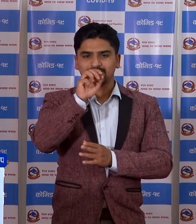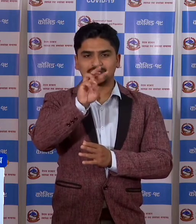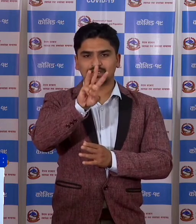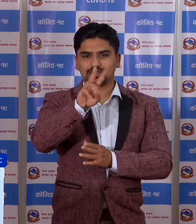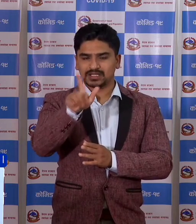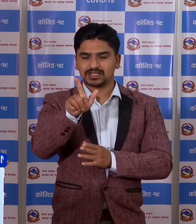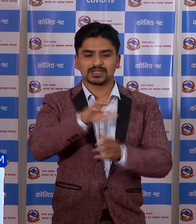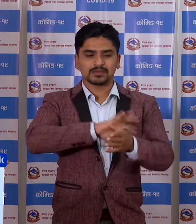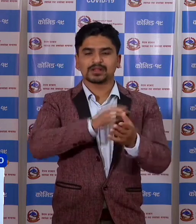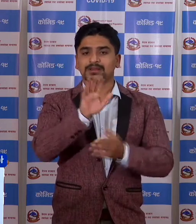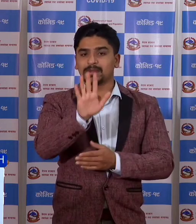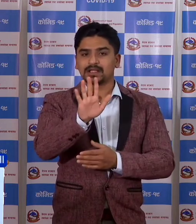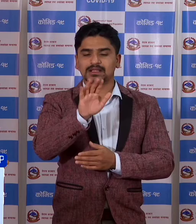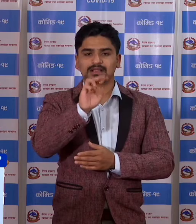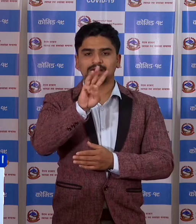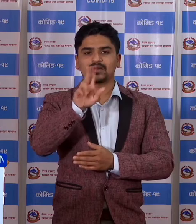3,937, प्रदेश नम्बर 5